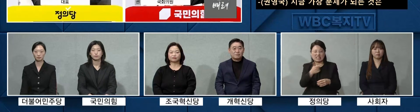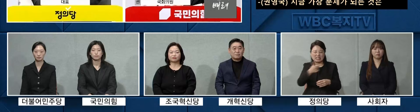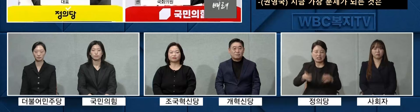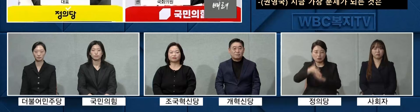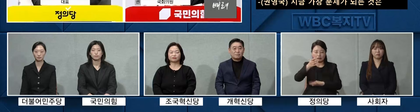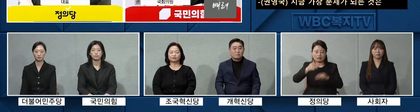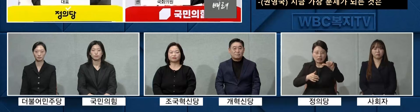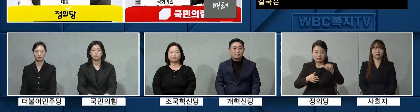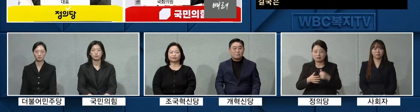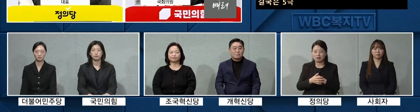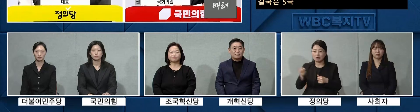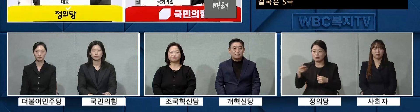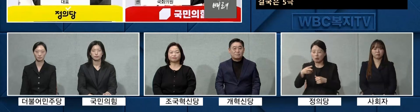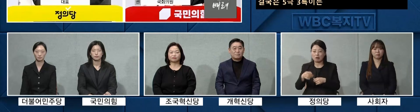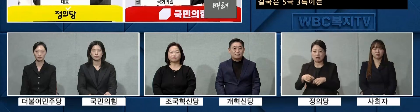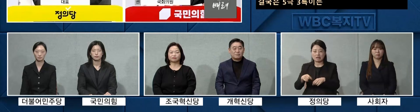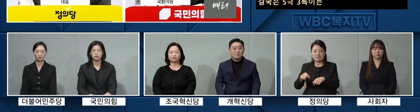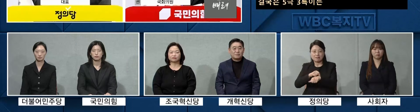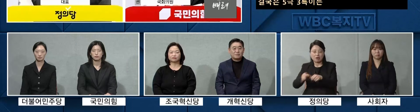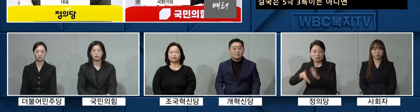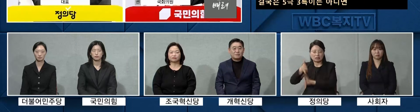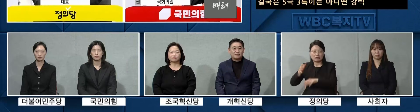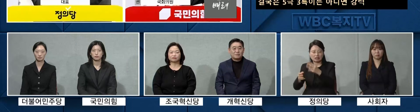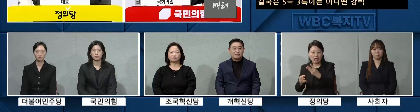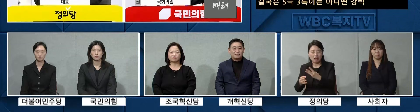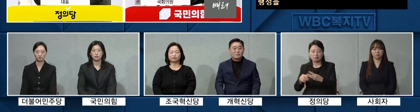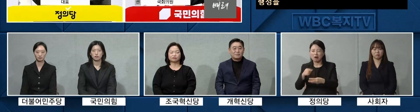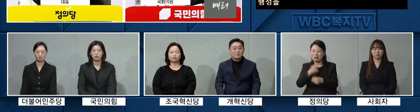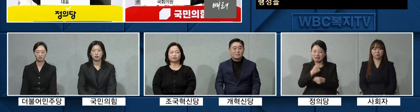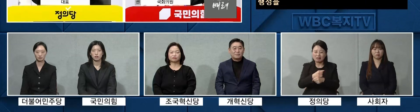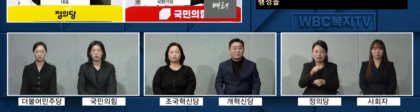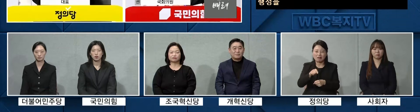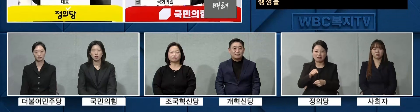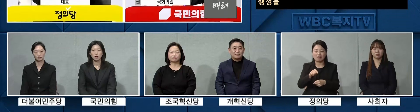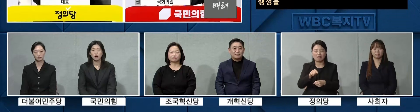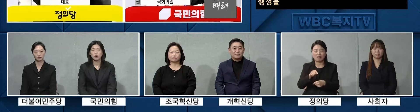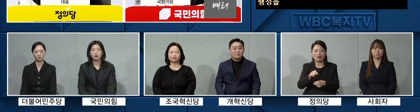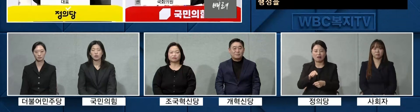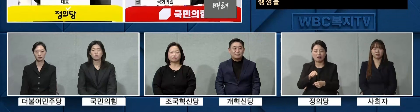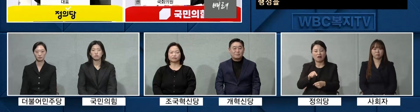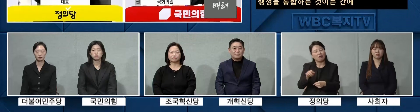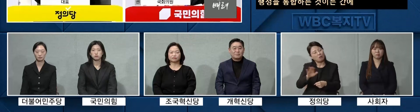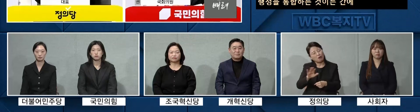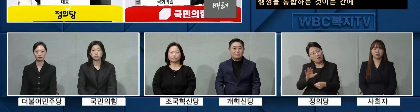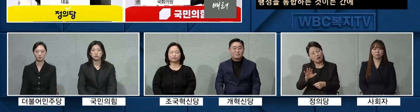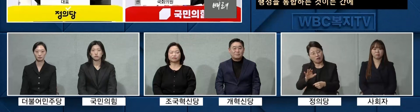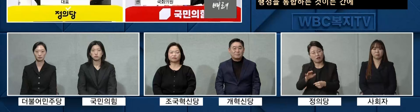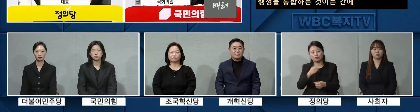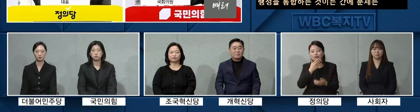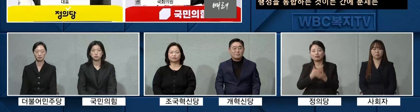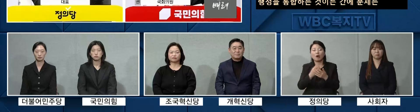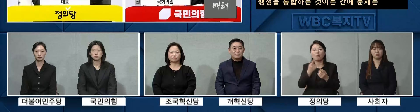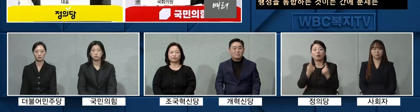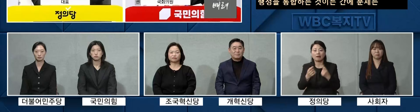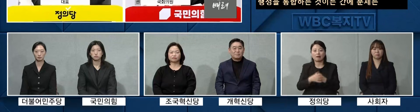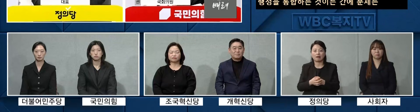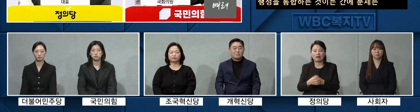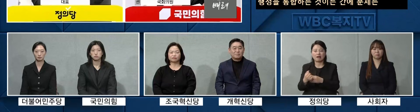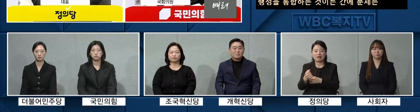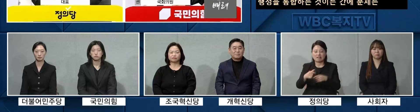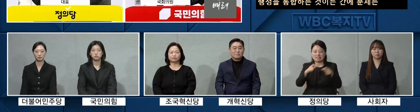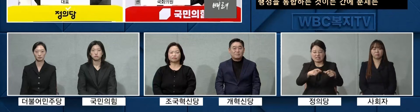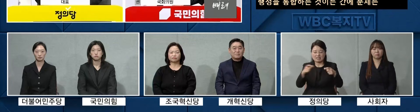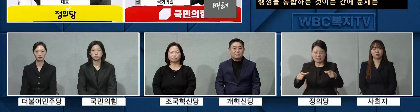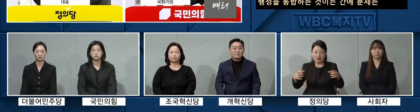행정을 통합하는 것이든 간에 문제는 결국은 또 그 초광역으로 됐을